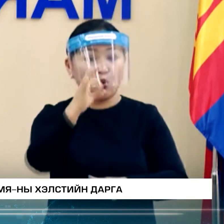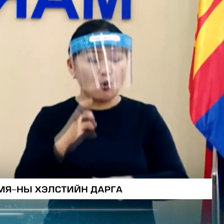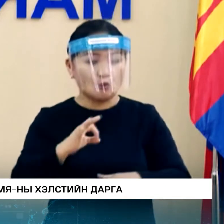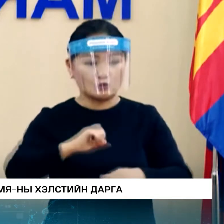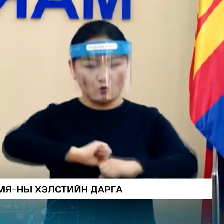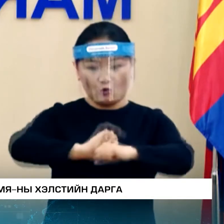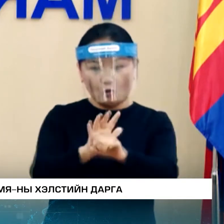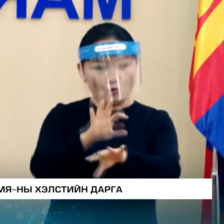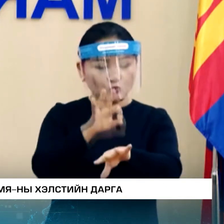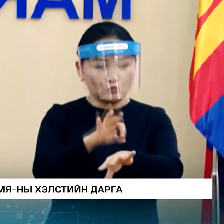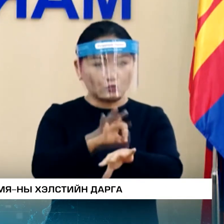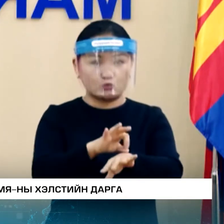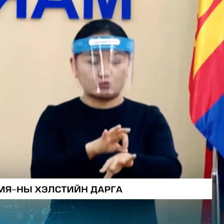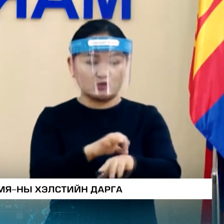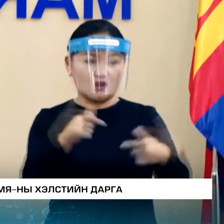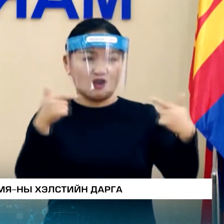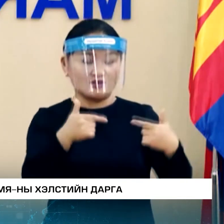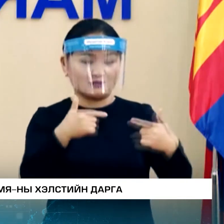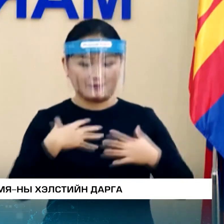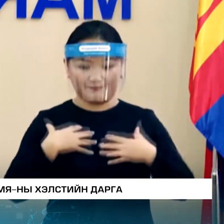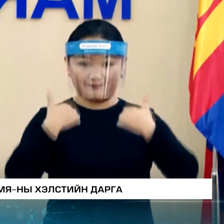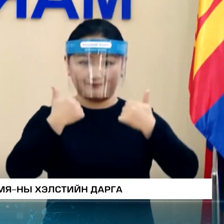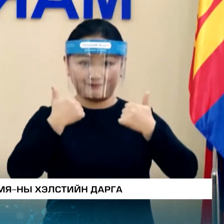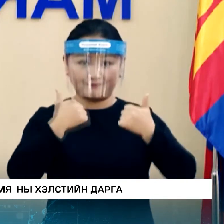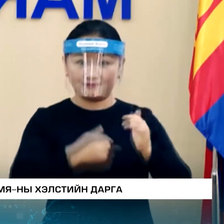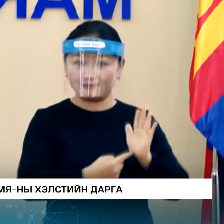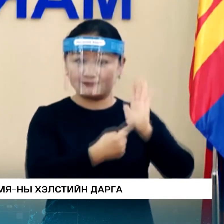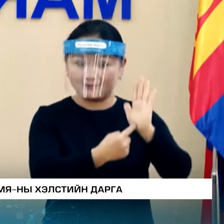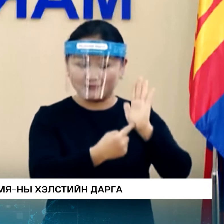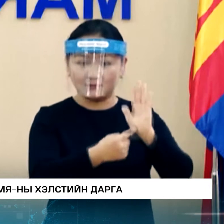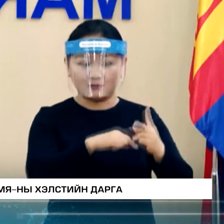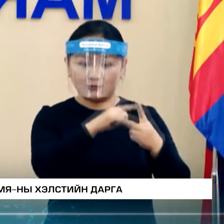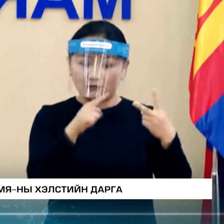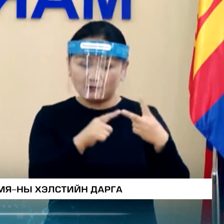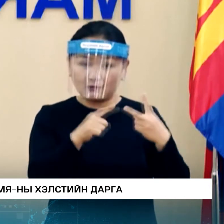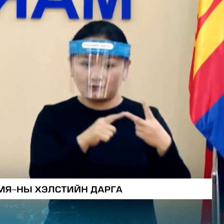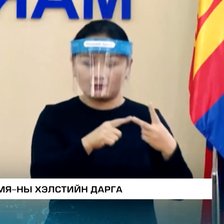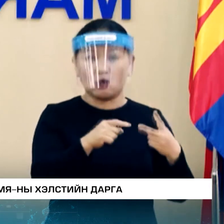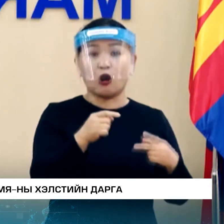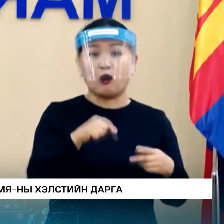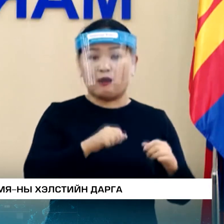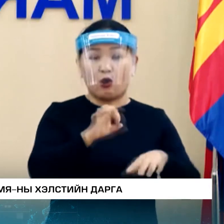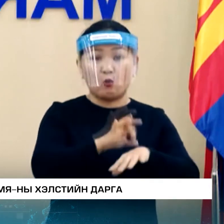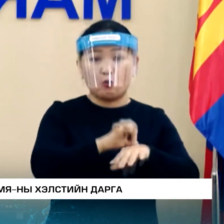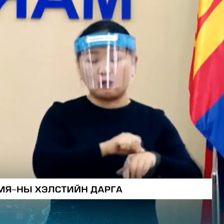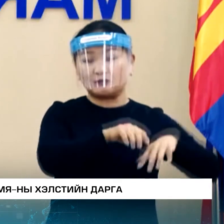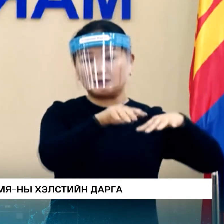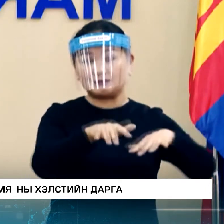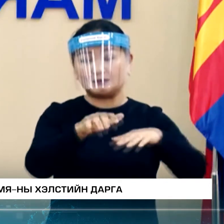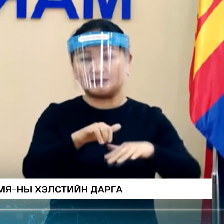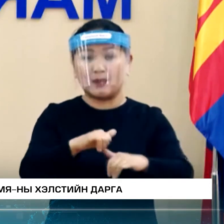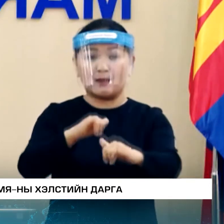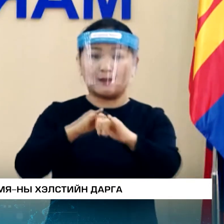эсрэг дархлаа бий болсон үед халдварын хоёр дахь давлгааг хохирол багтай давн туулж чадна гэж үтсэн байна. За